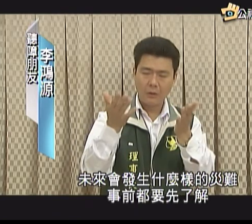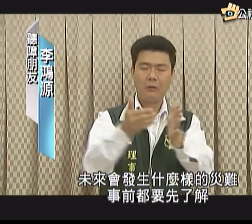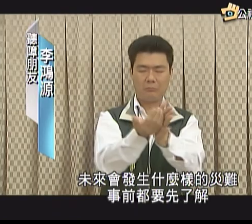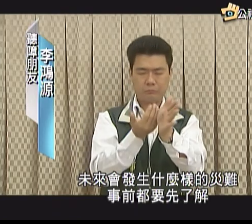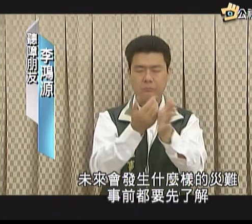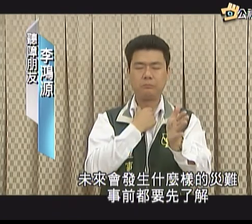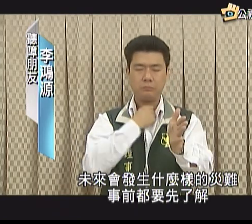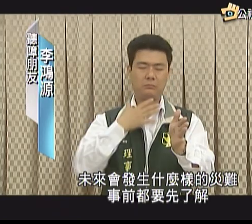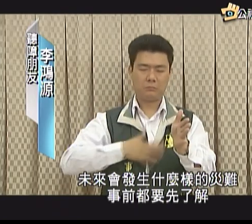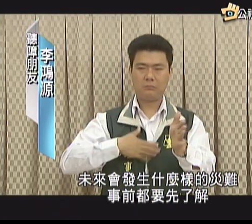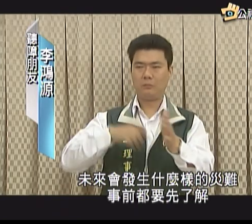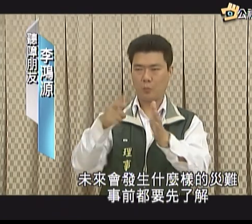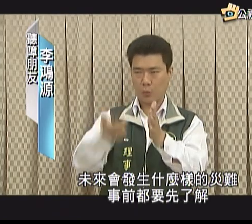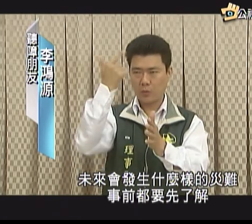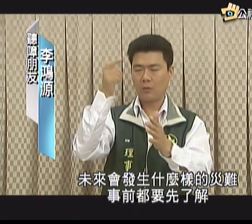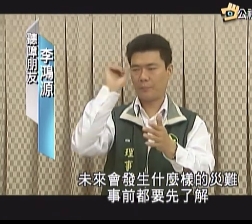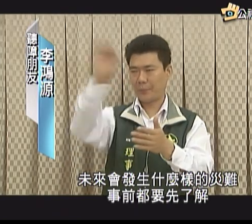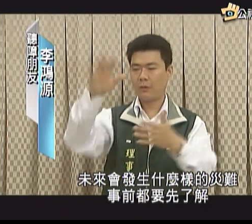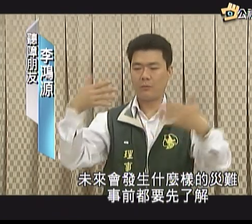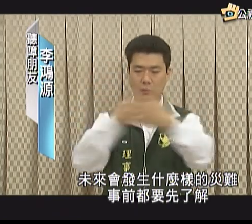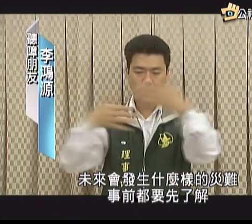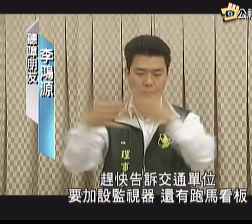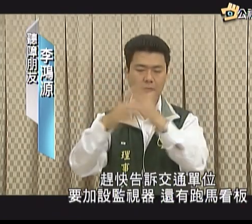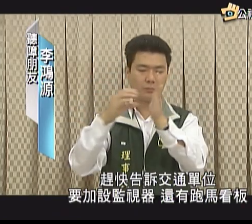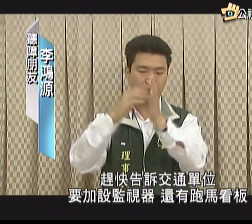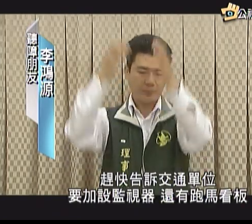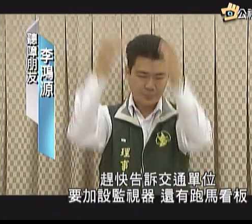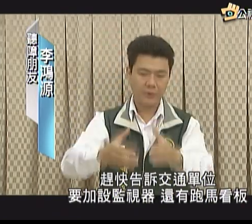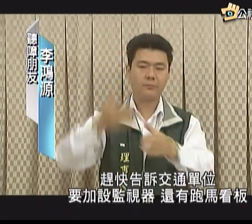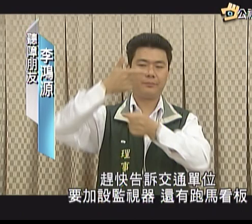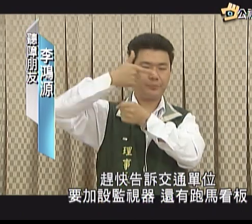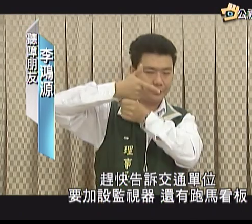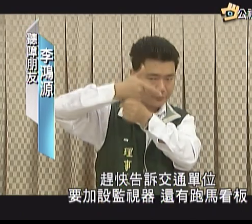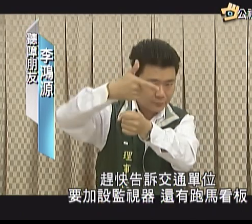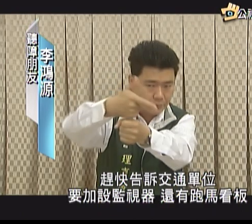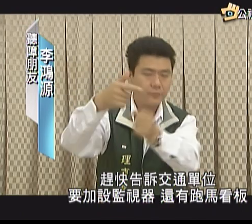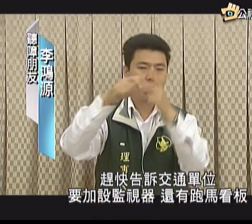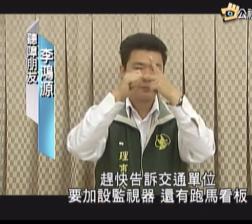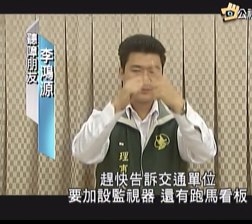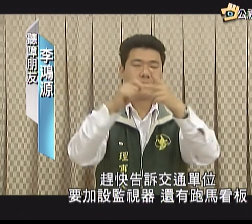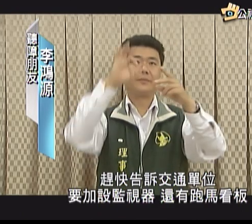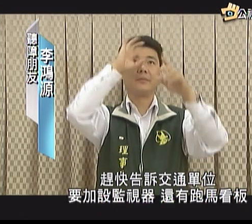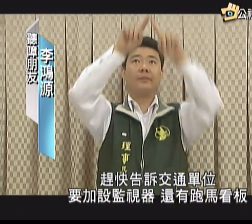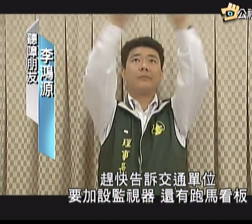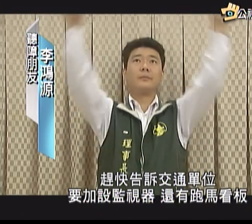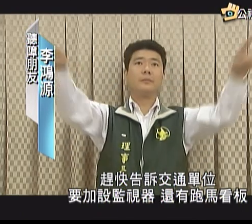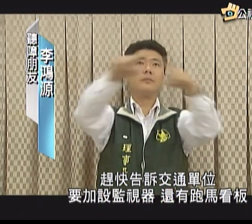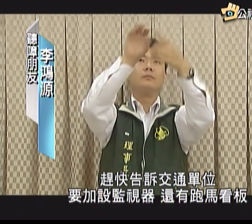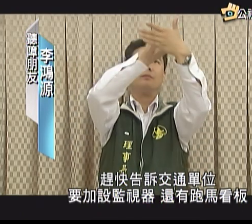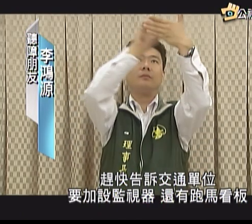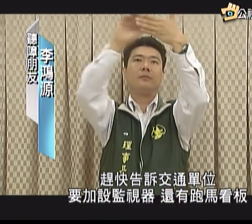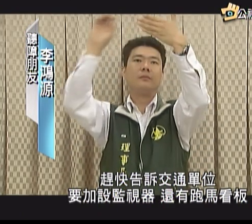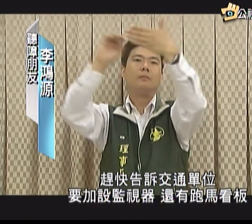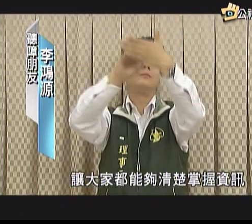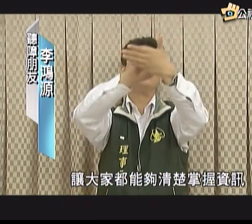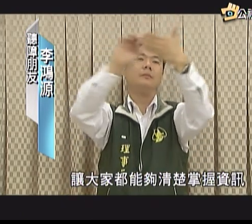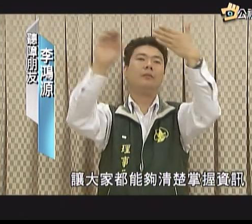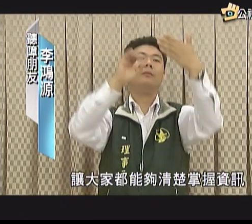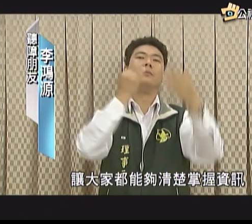的灾难，事前都要先了解，赶快告诉交通单位，要加设监视器，还有跑马看板，让大家都能够清